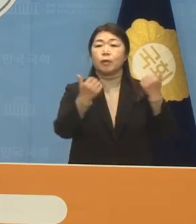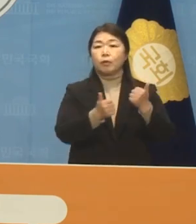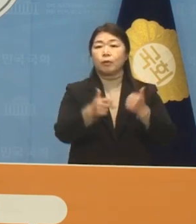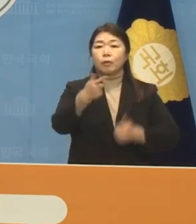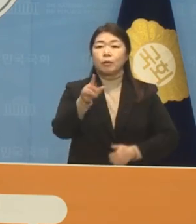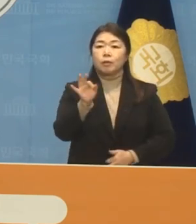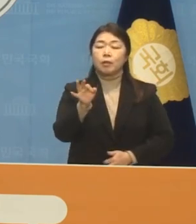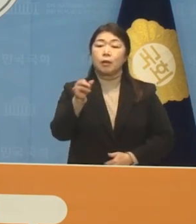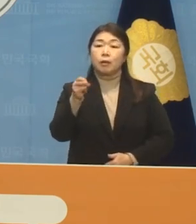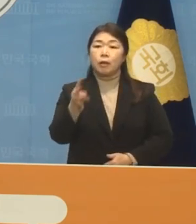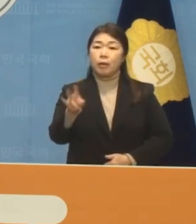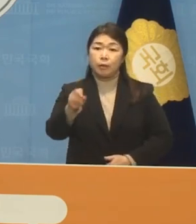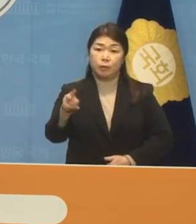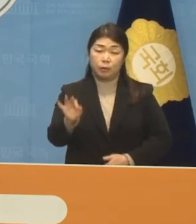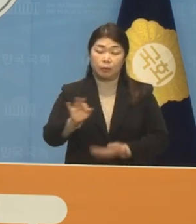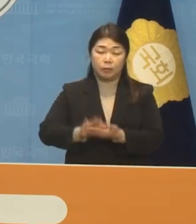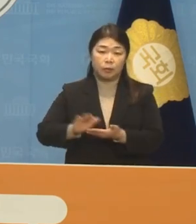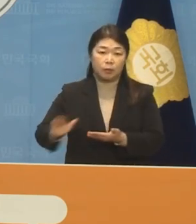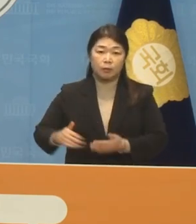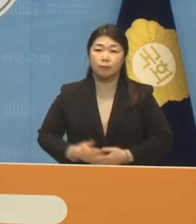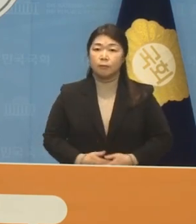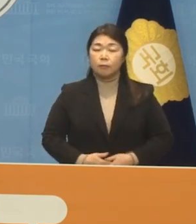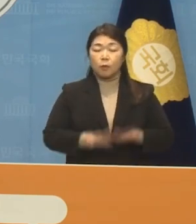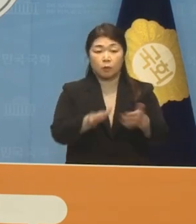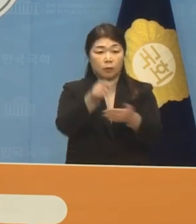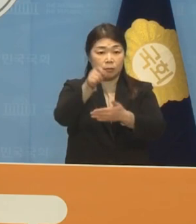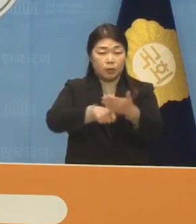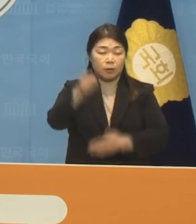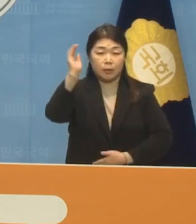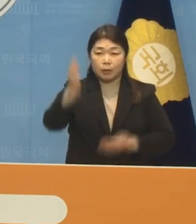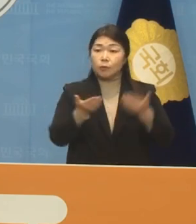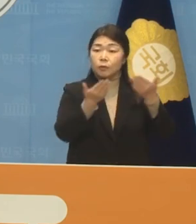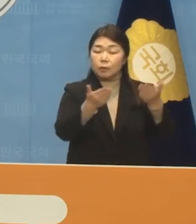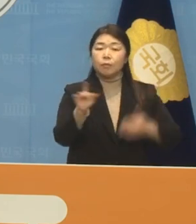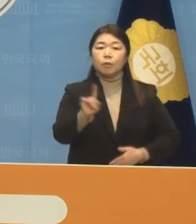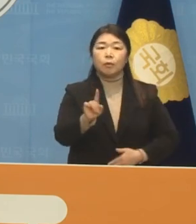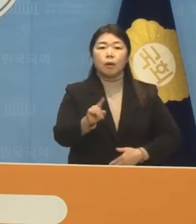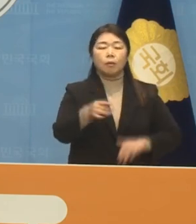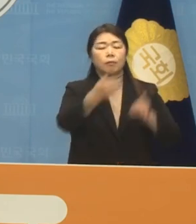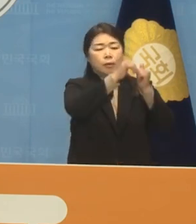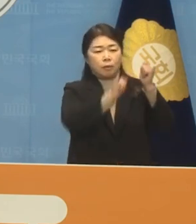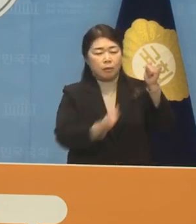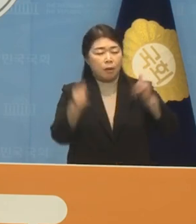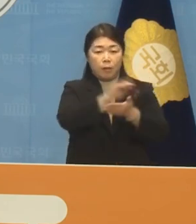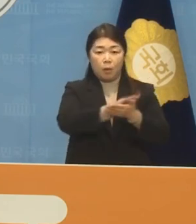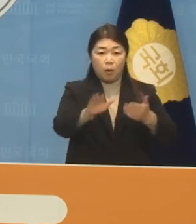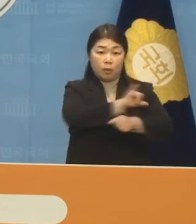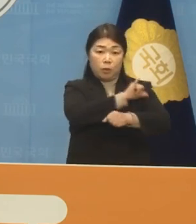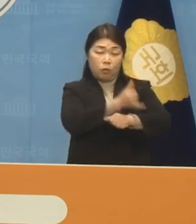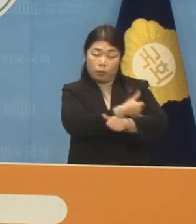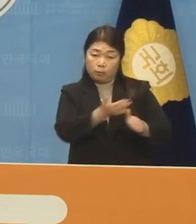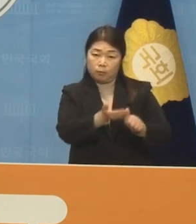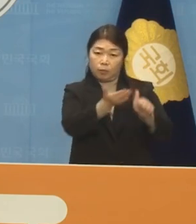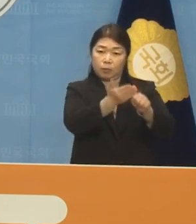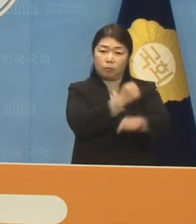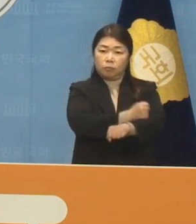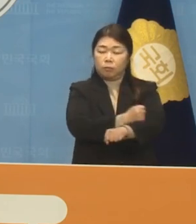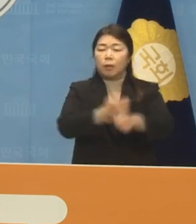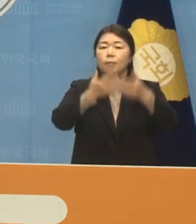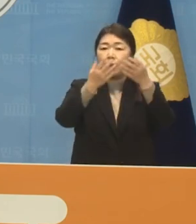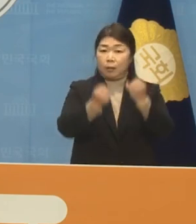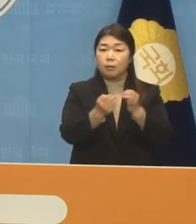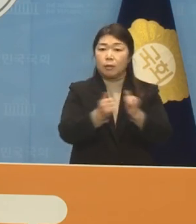국회의원 장혜영입니다. 오늘 기자회견은 인류의 평화와 인권 신장에 이바지한